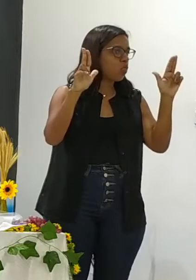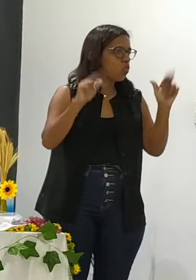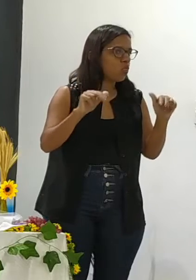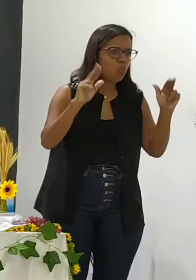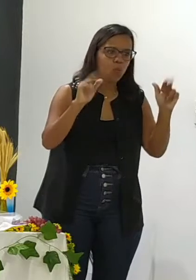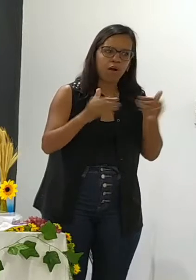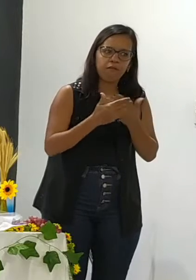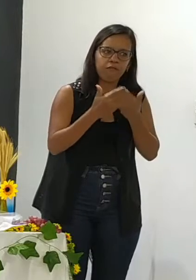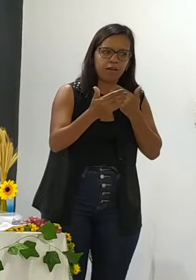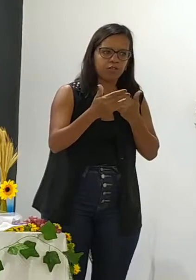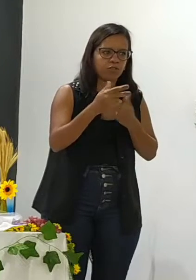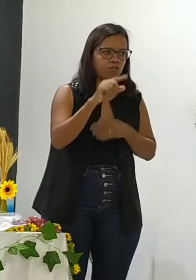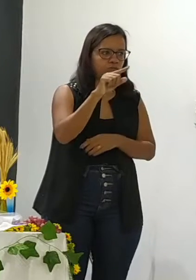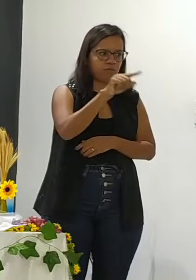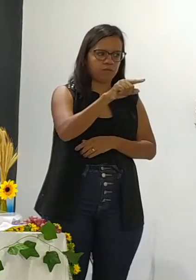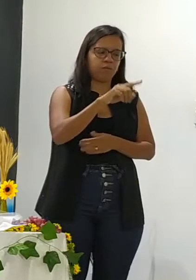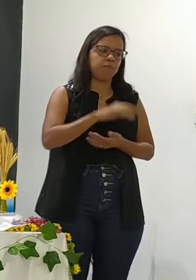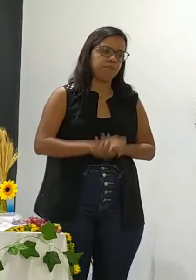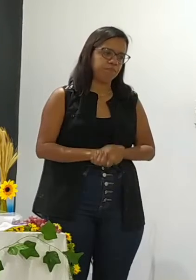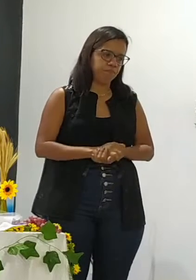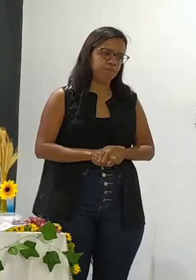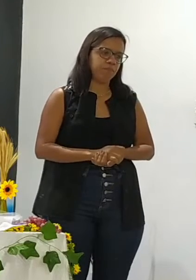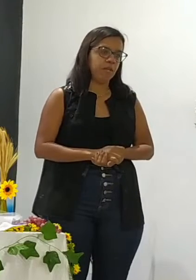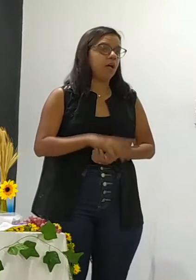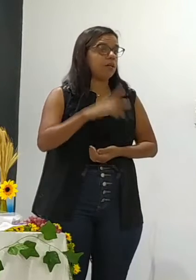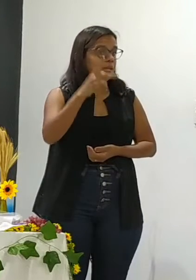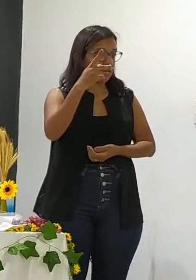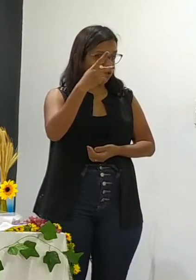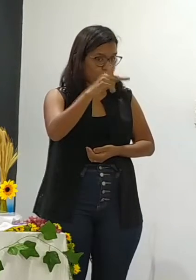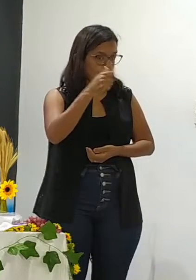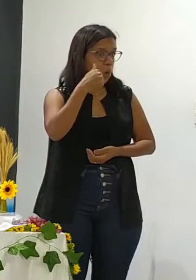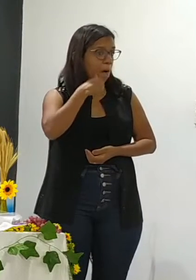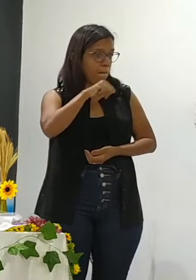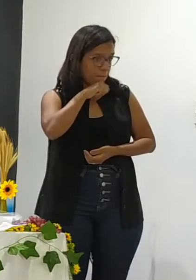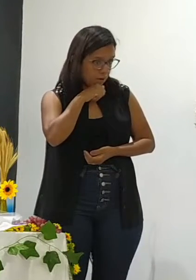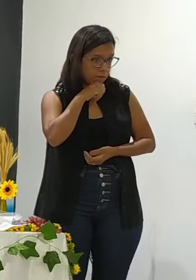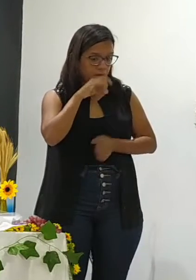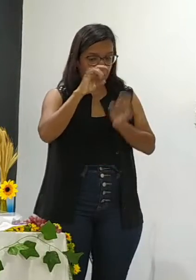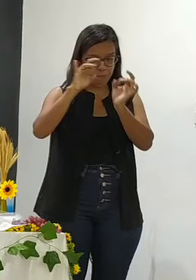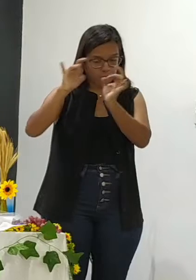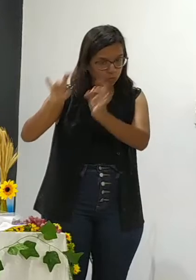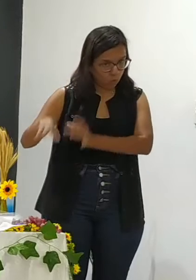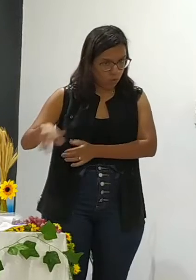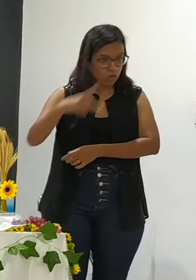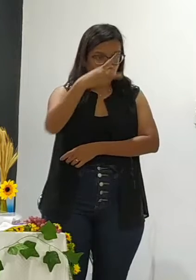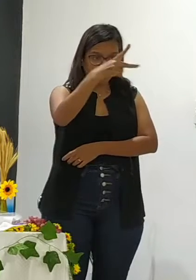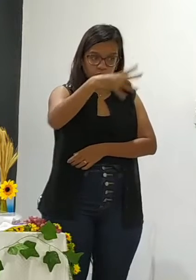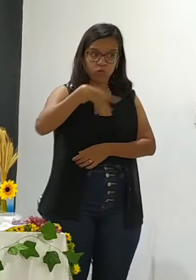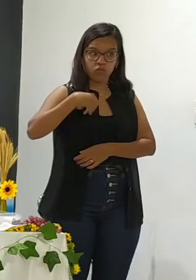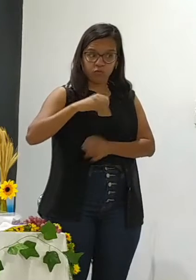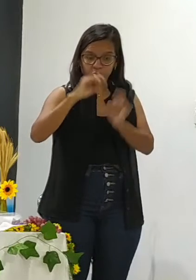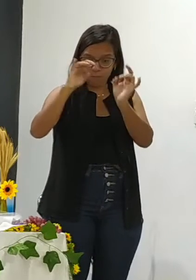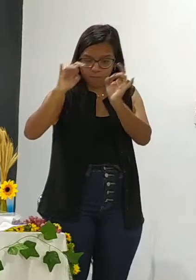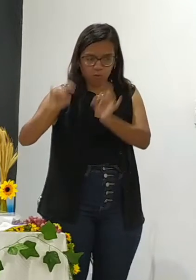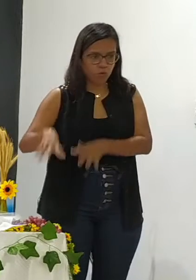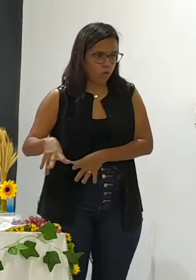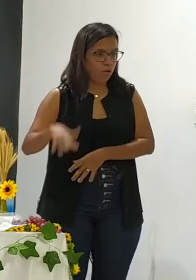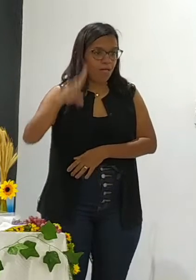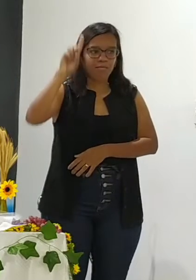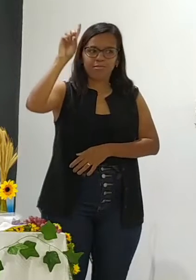dos seus. Ainda que sua mãe abandone seus filhos, Ele diz que eu